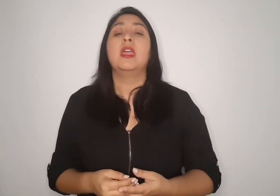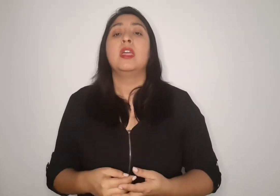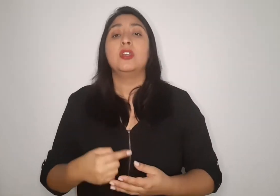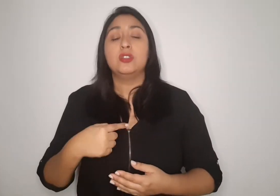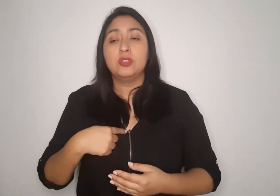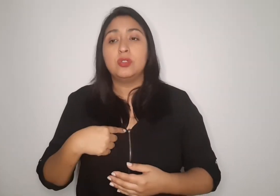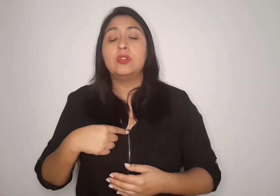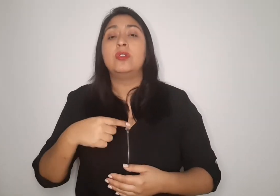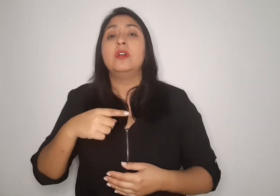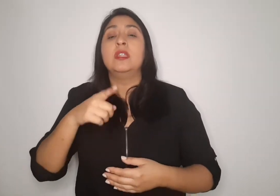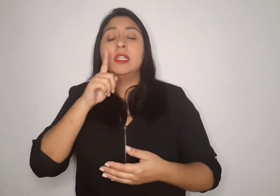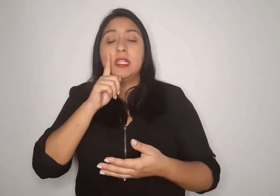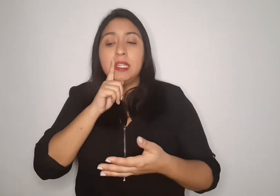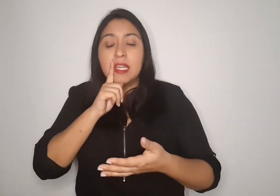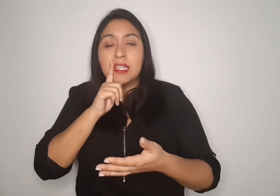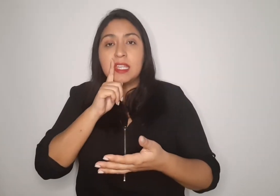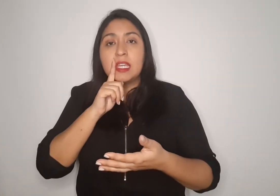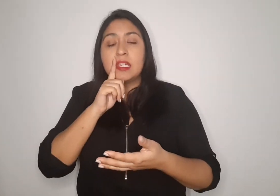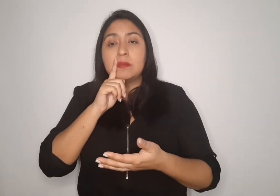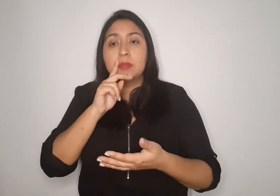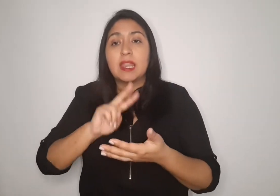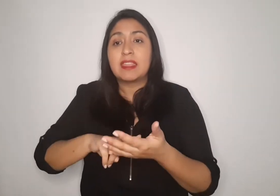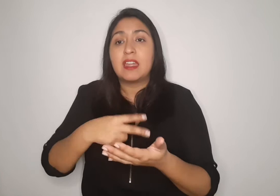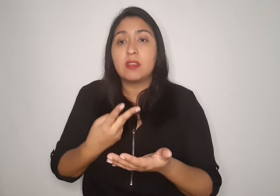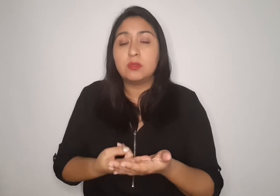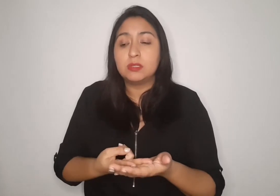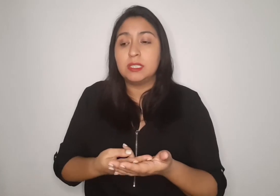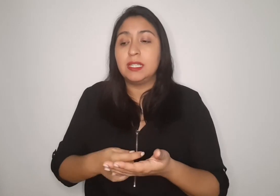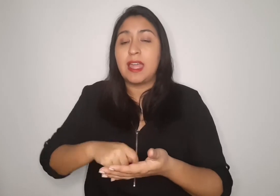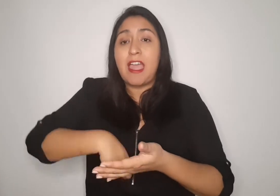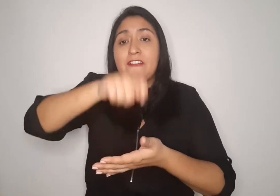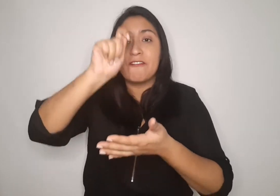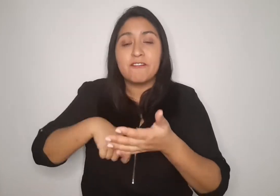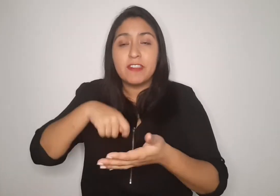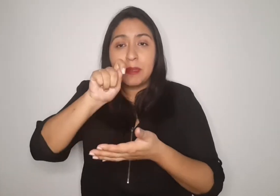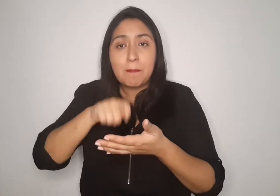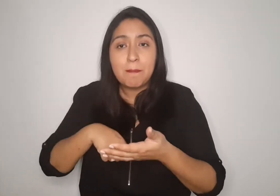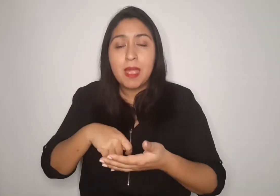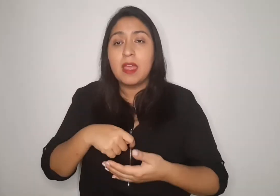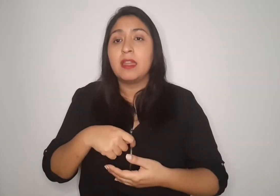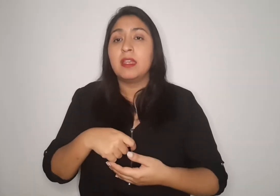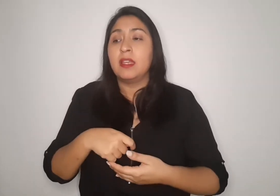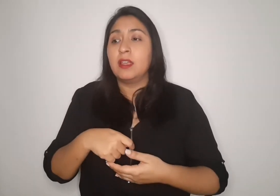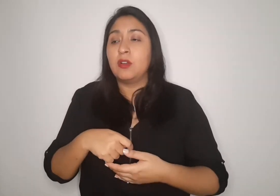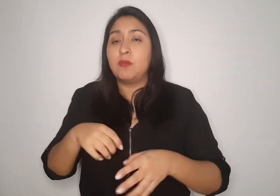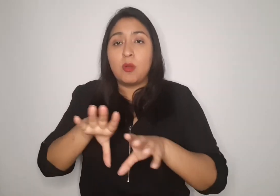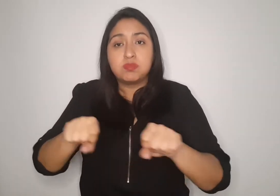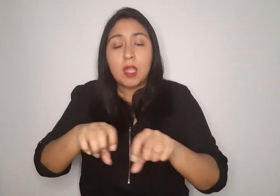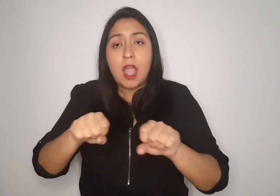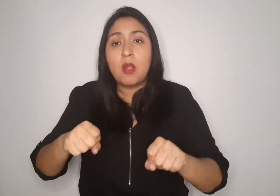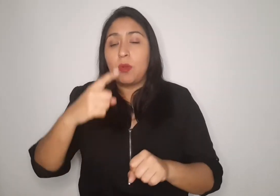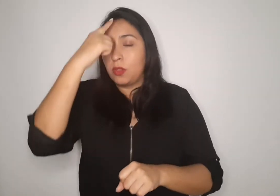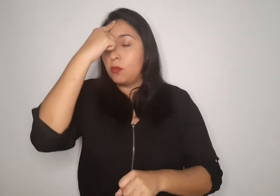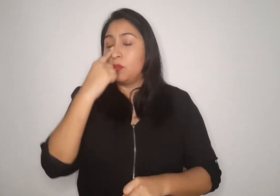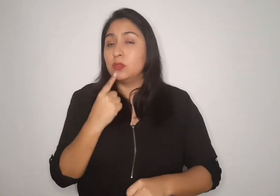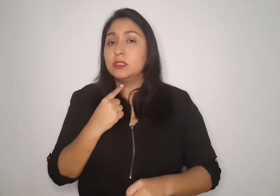traducirles a ellos. Imagínense eso. Vengo a filmar una cosa para un museo y le tuve que explicar todo. Y el peña me dijo, sí,